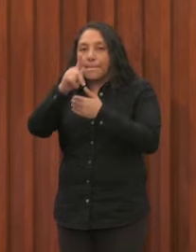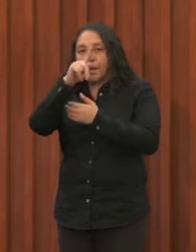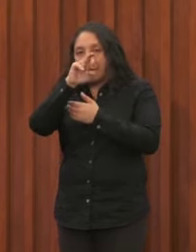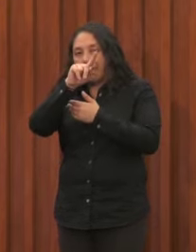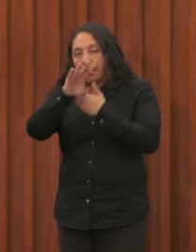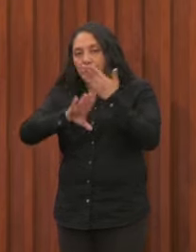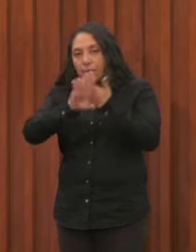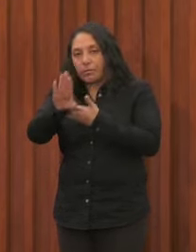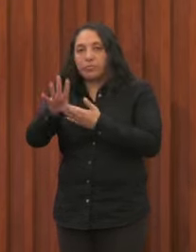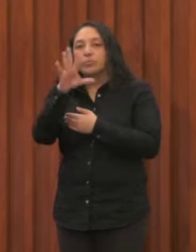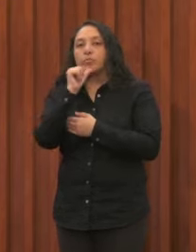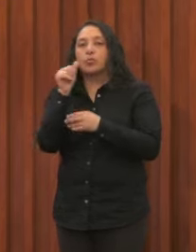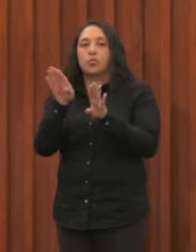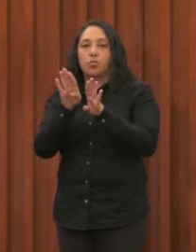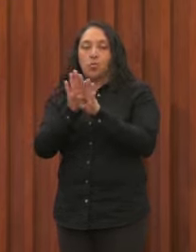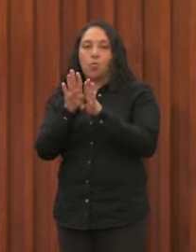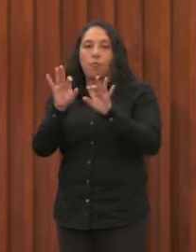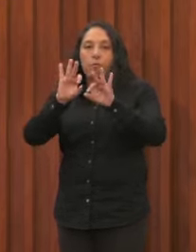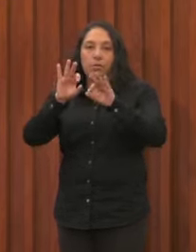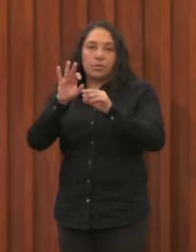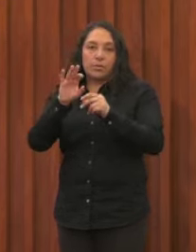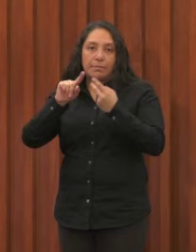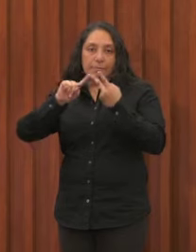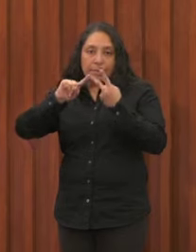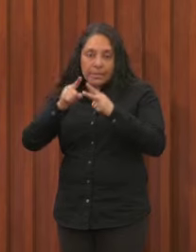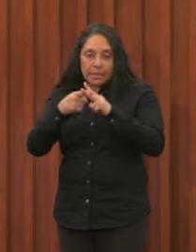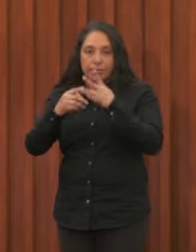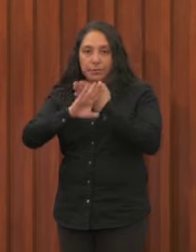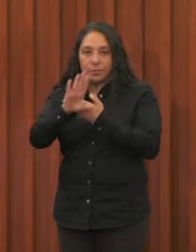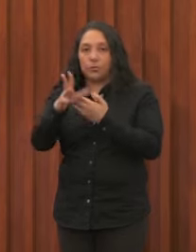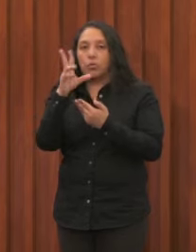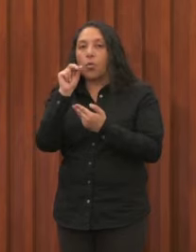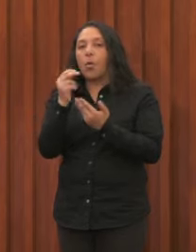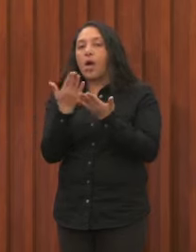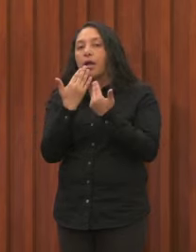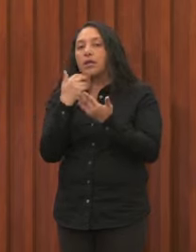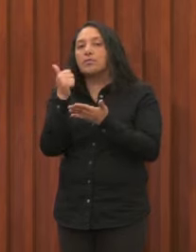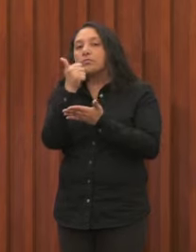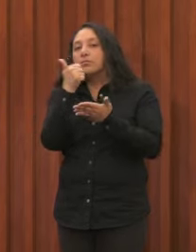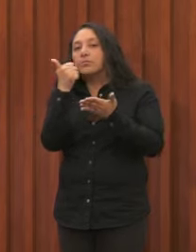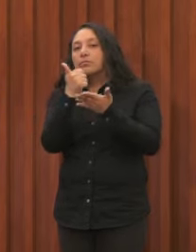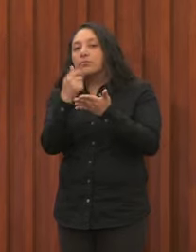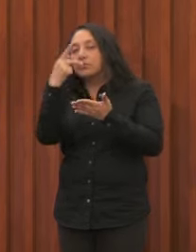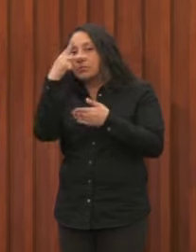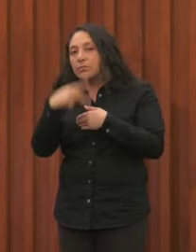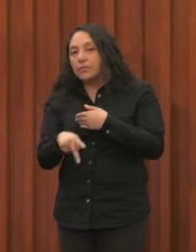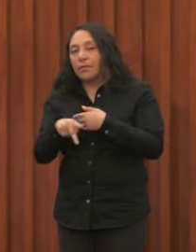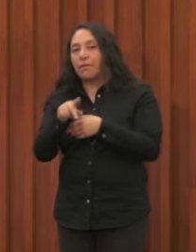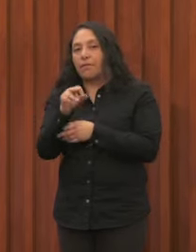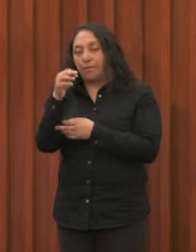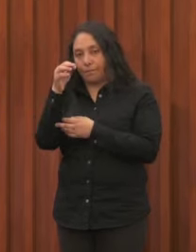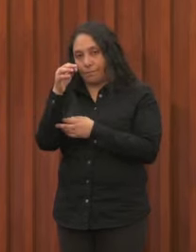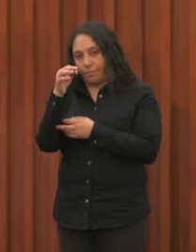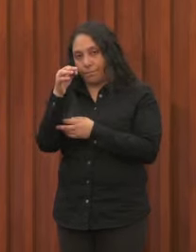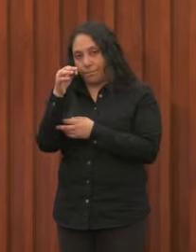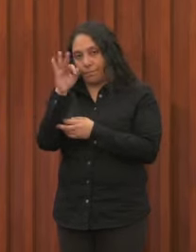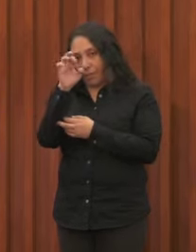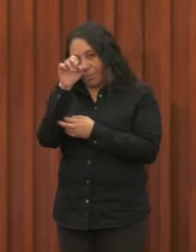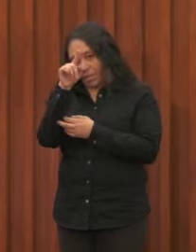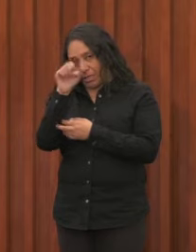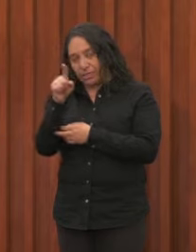a construir una ciudadanía feminista y una ciudadanía con enfoque de género desde que nacemos.